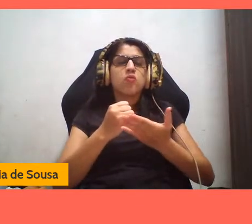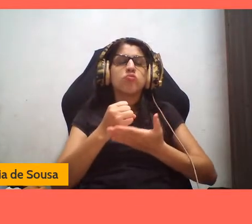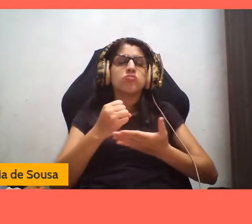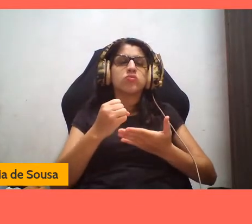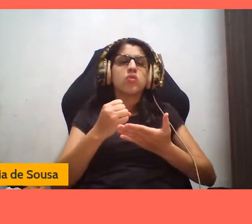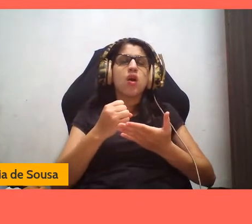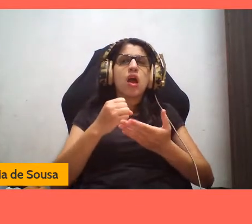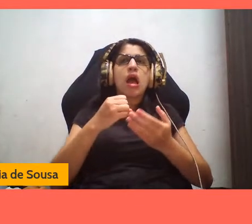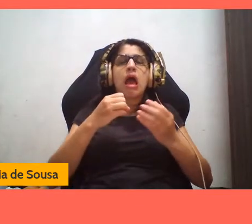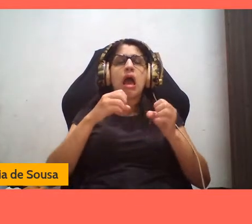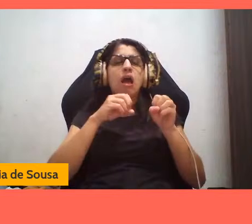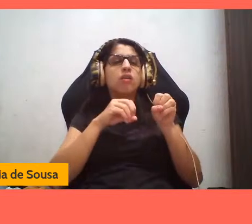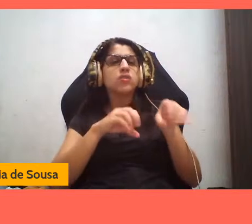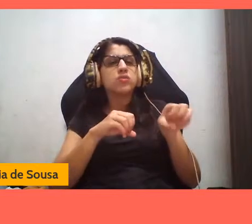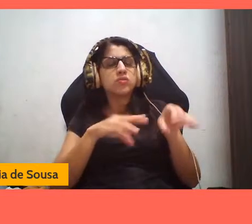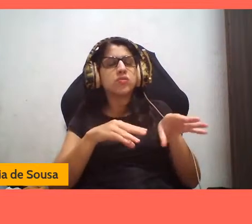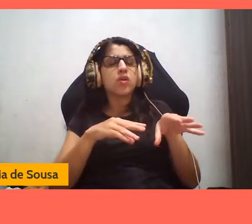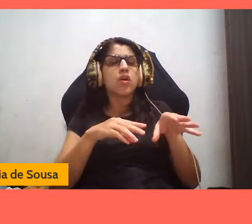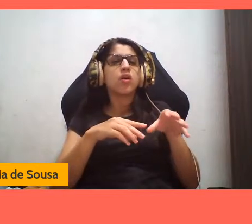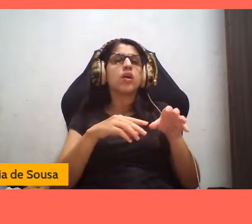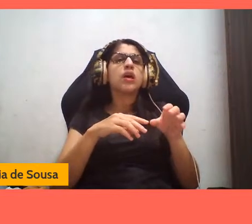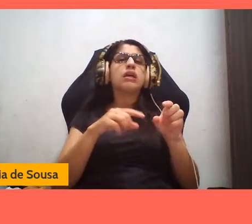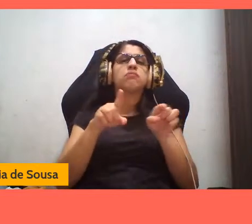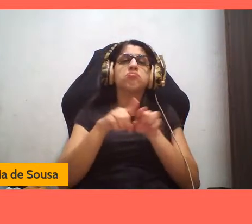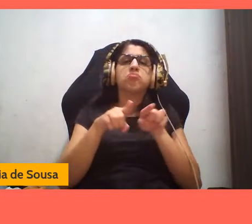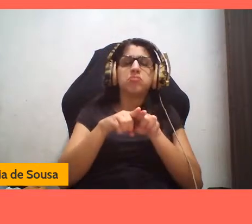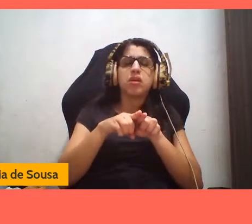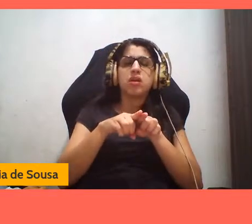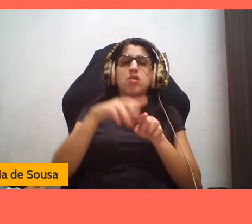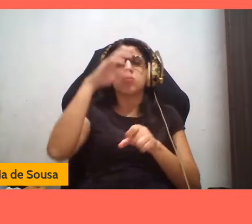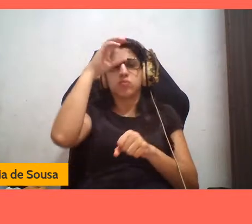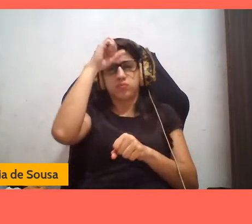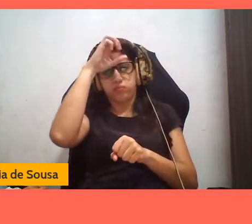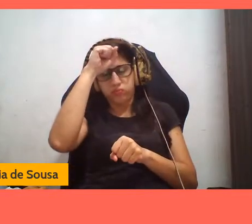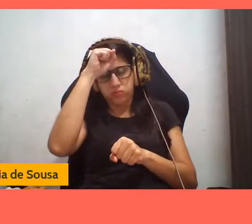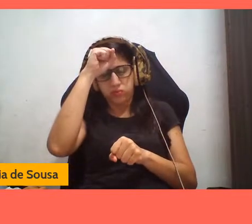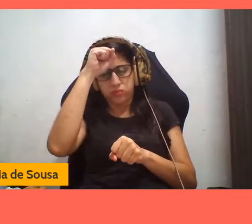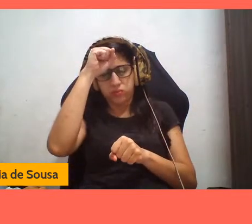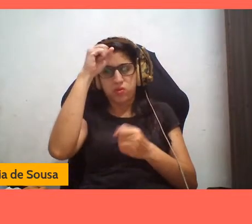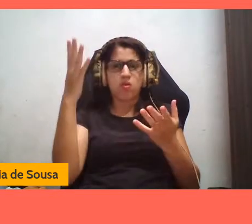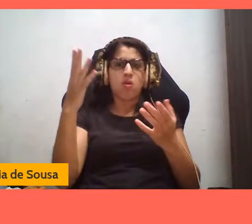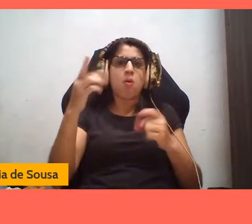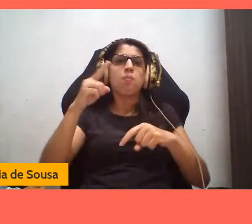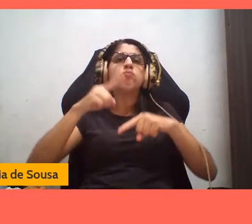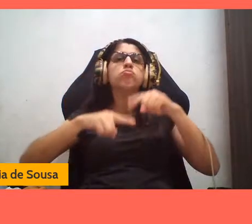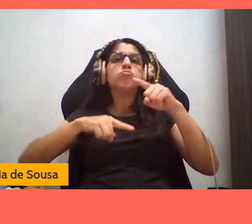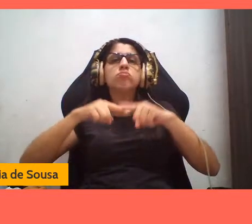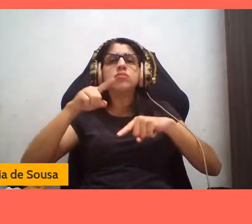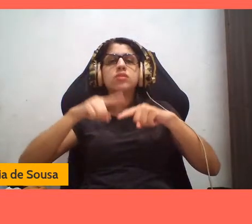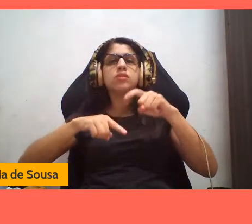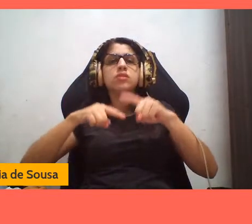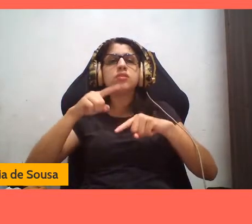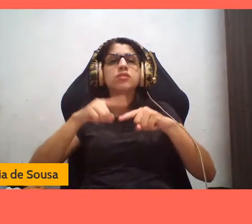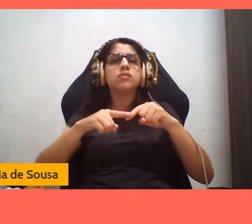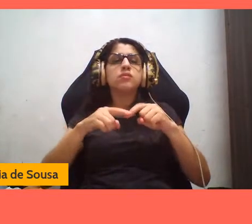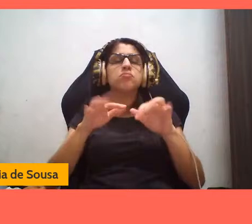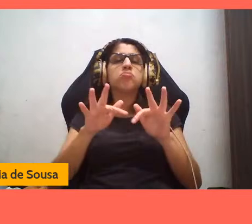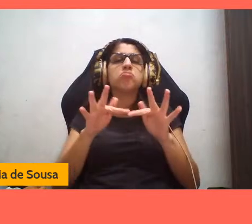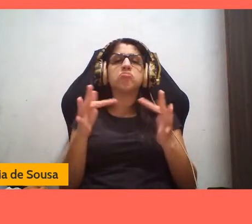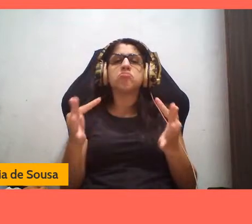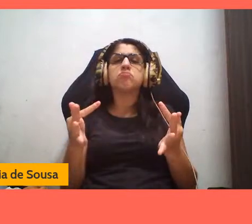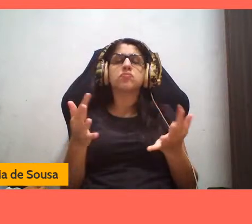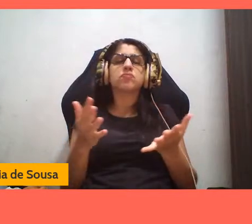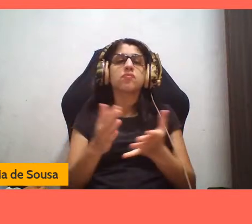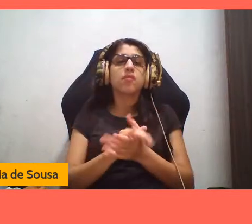a educação e o conhecimento como bens comuns. São parte